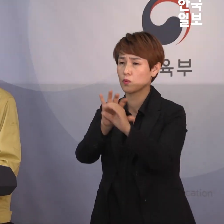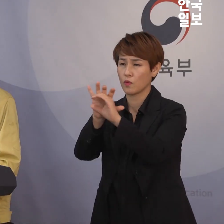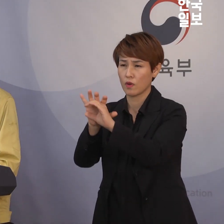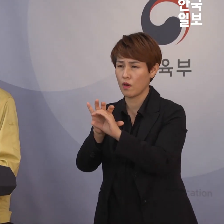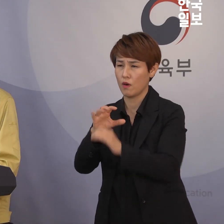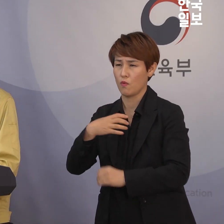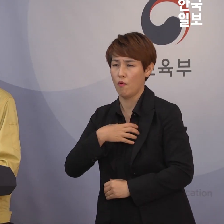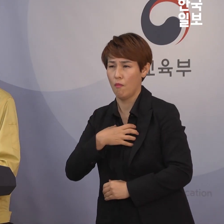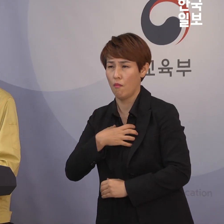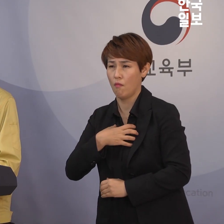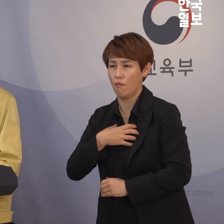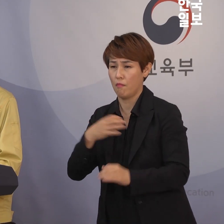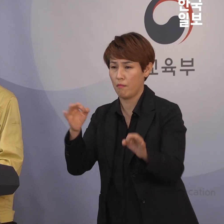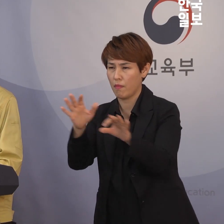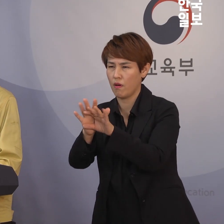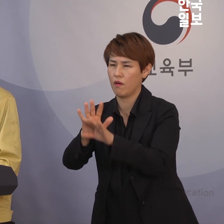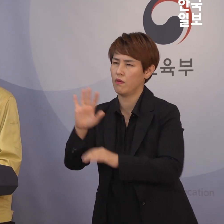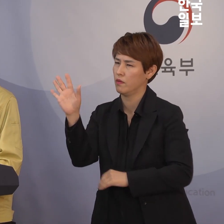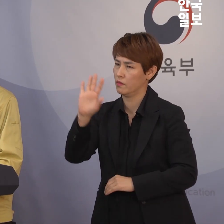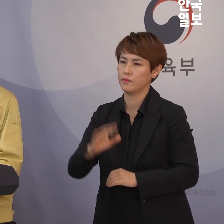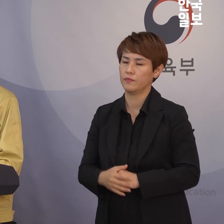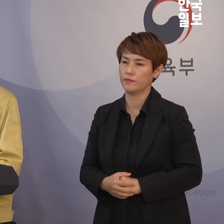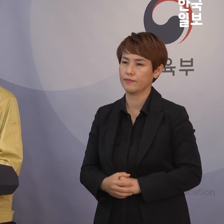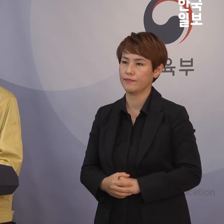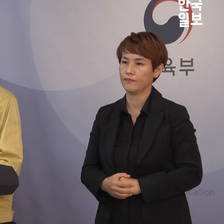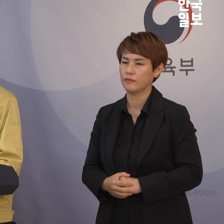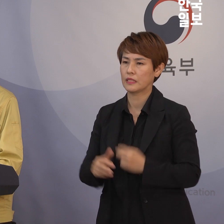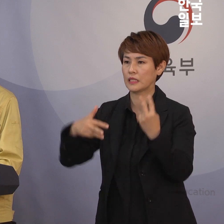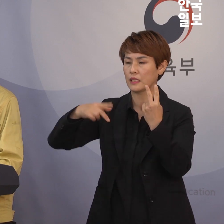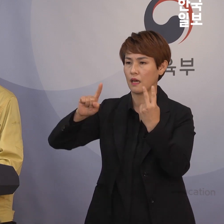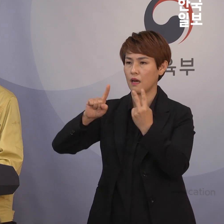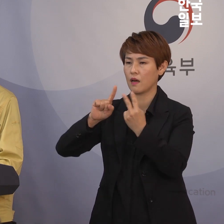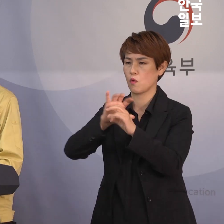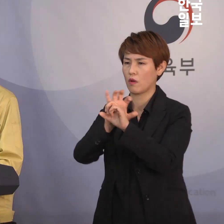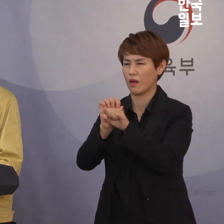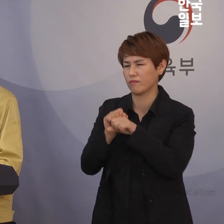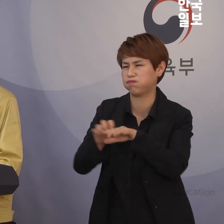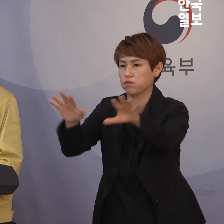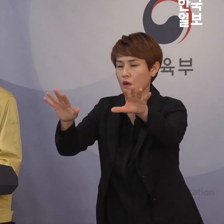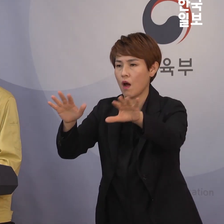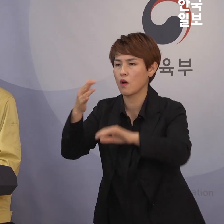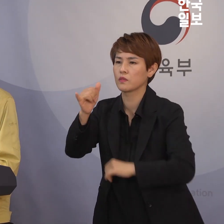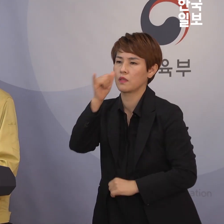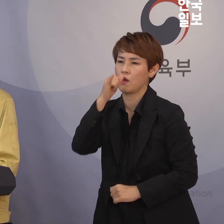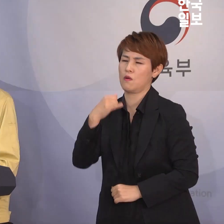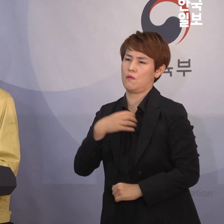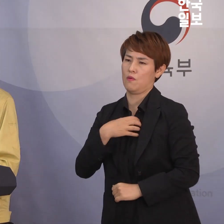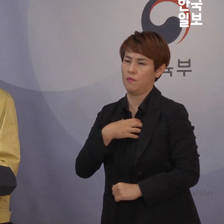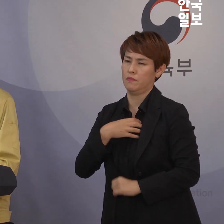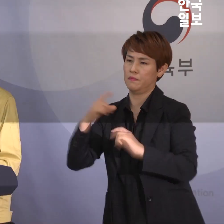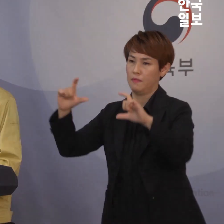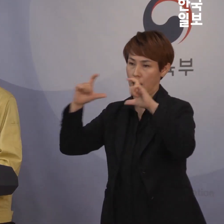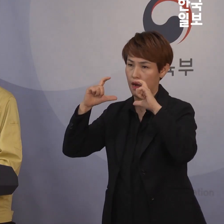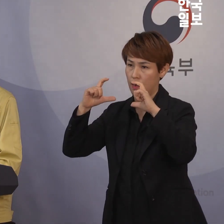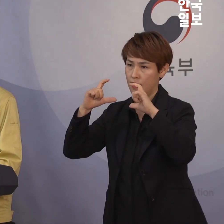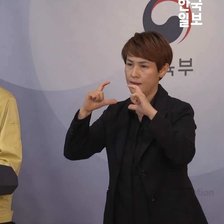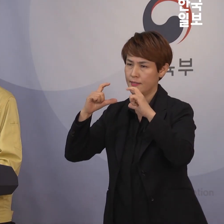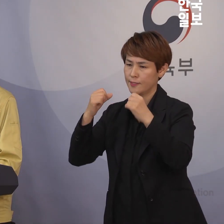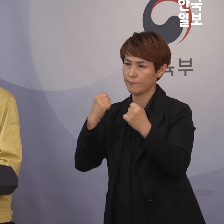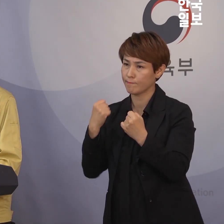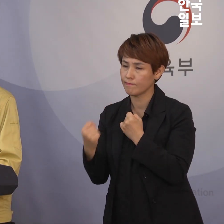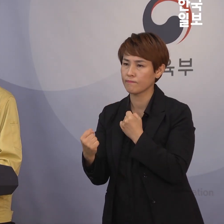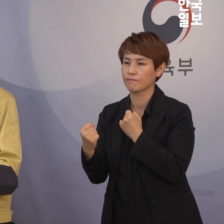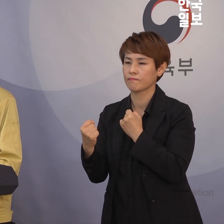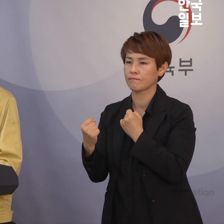코로나19의 위험이 사라진 것은 아니며 다시 2차 유행이 올 수 있다는 경고 속에서도 우리는 생활